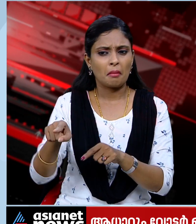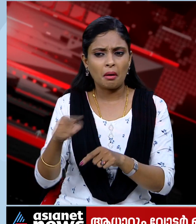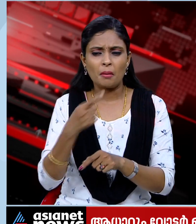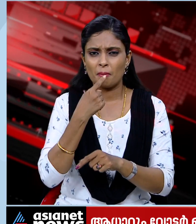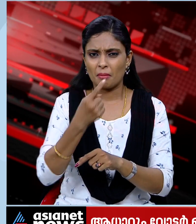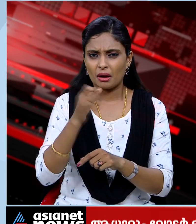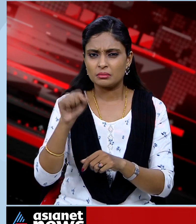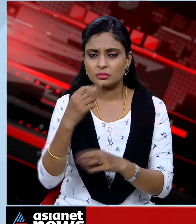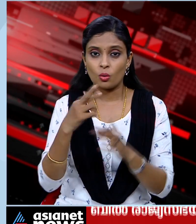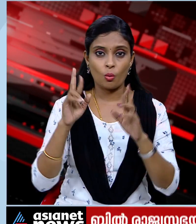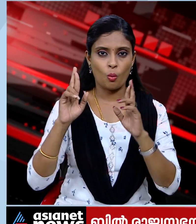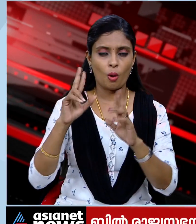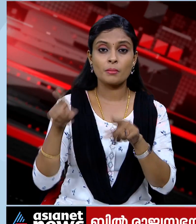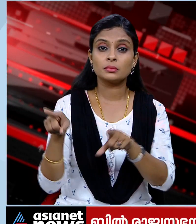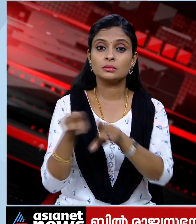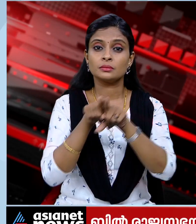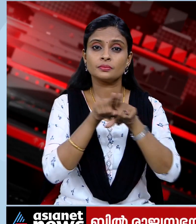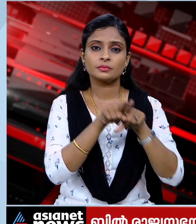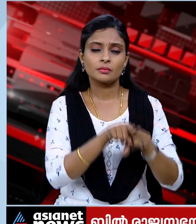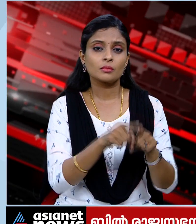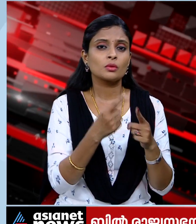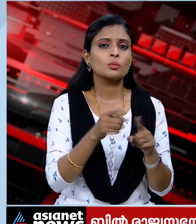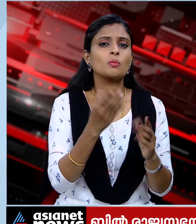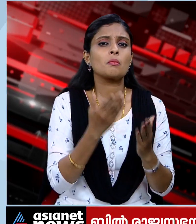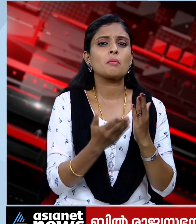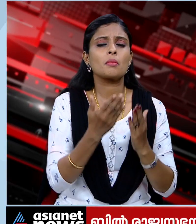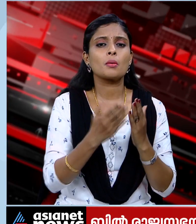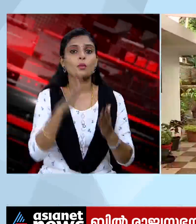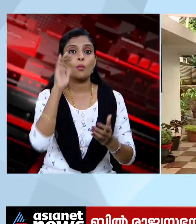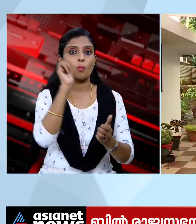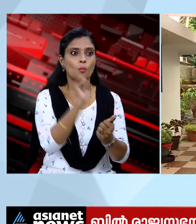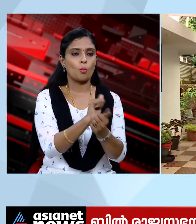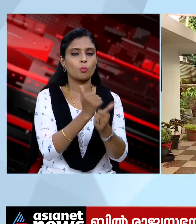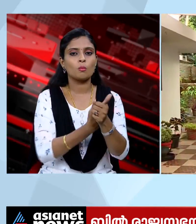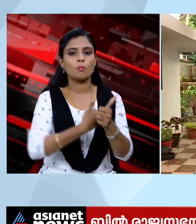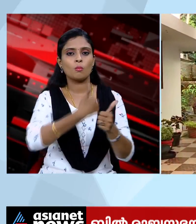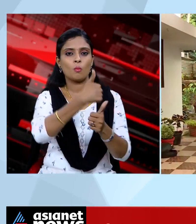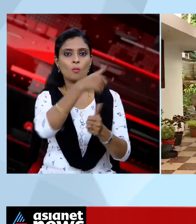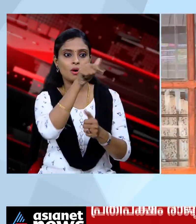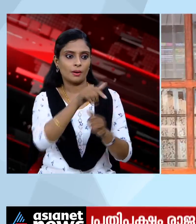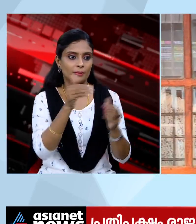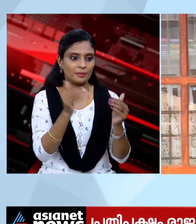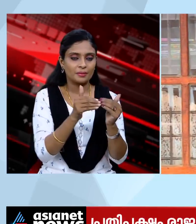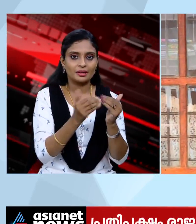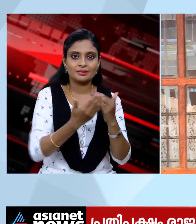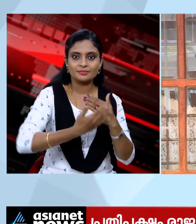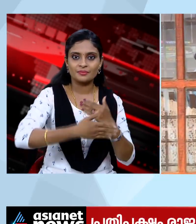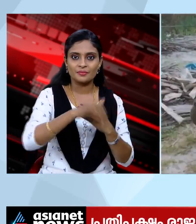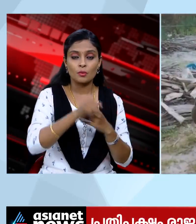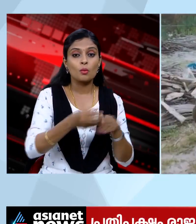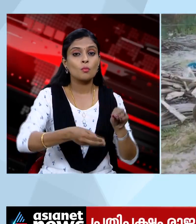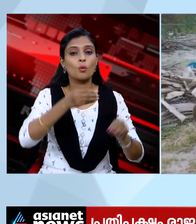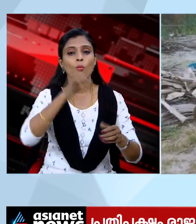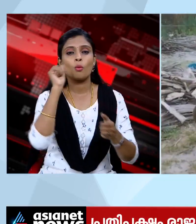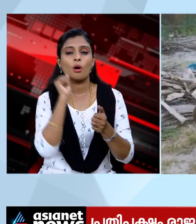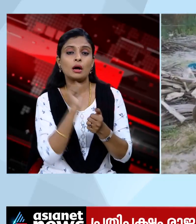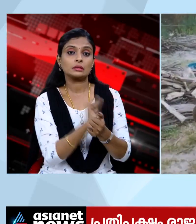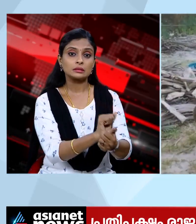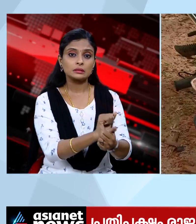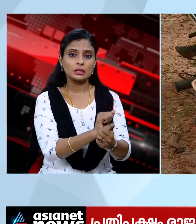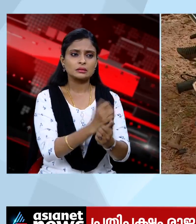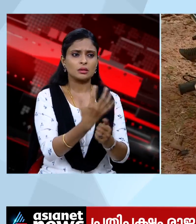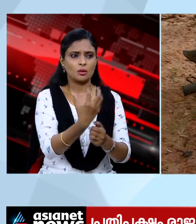സാധ്യതയുണ്ട്. അതേ സാഹചര്യം തന്നെ കണക്കാക്കിയിട്ടാകണം ഒരുപക്ഷെ ഉന്നതതല പോലീസ് ഉദ്യോഗസ്ഥർ യോഗം ചേരുന്നത്. കൂടുതൽ അറസ്റ്റുകൾ ഉണ്ടാകാനുള്ള